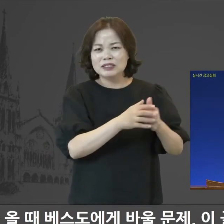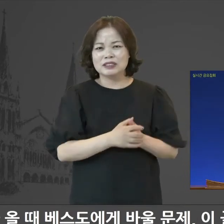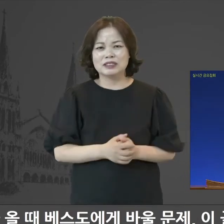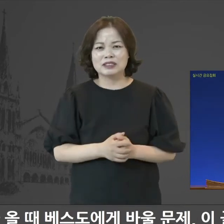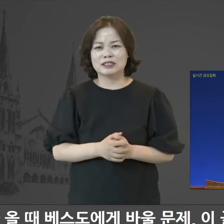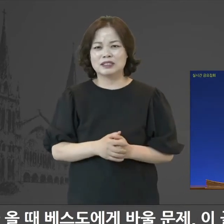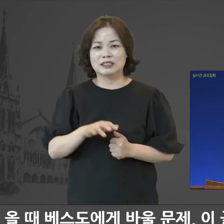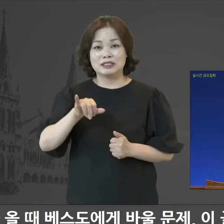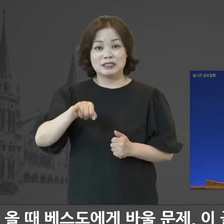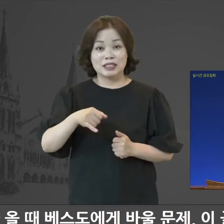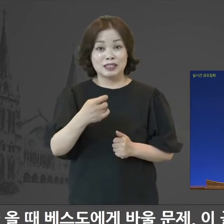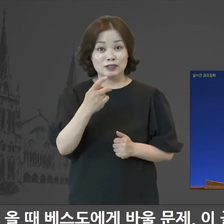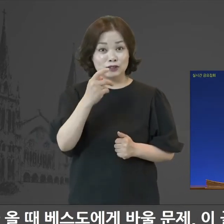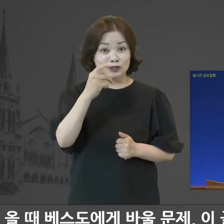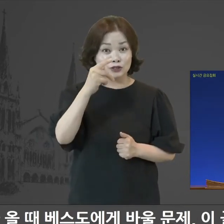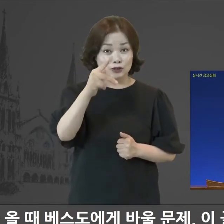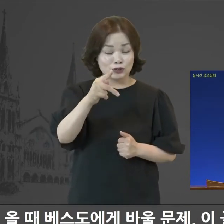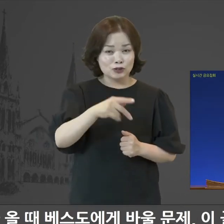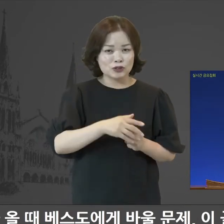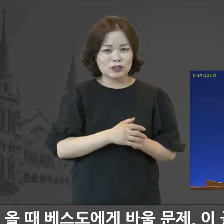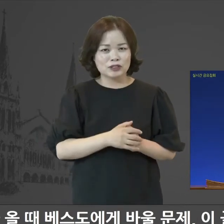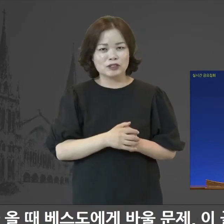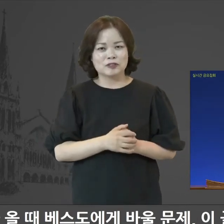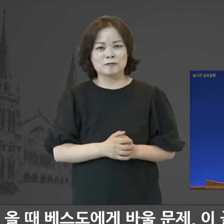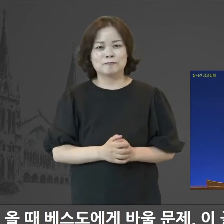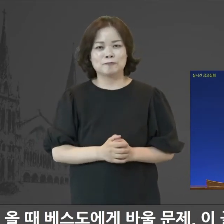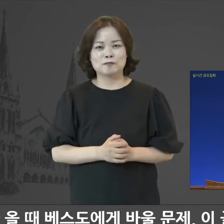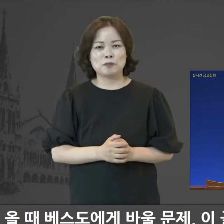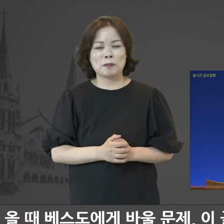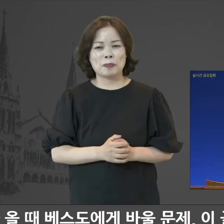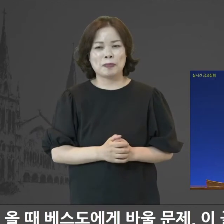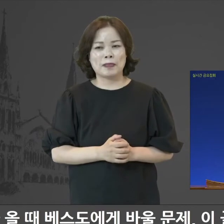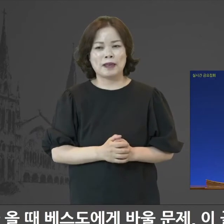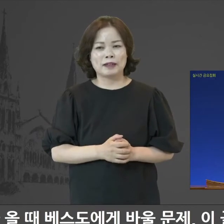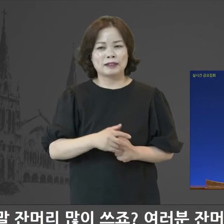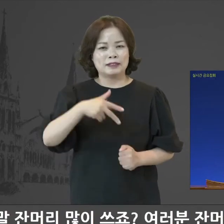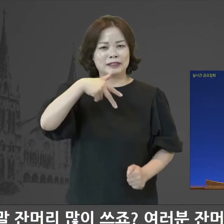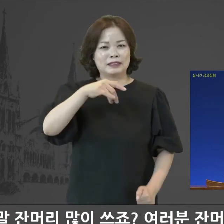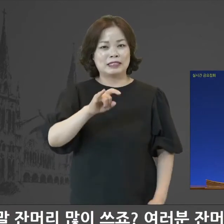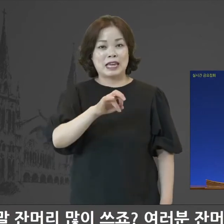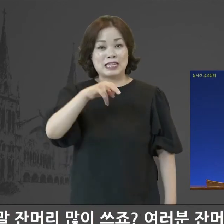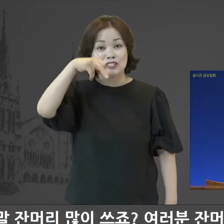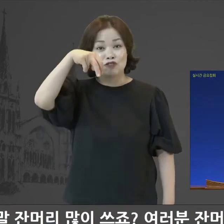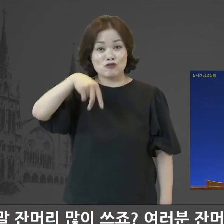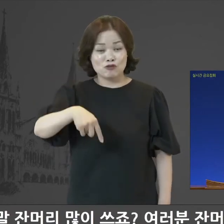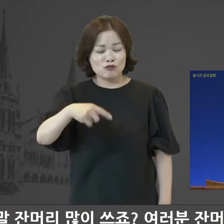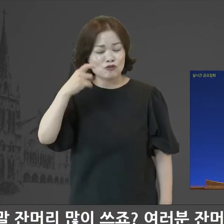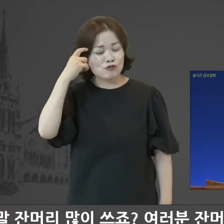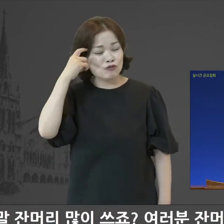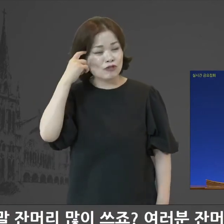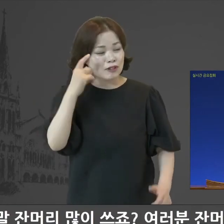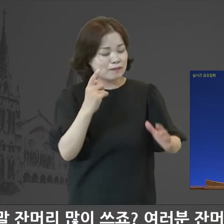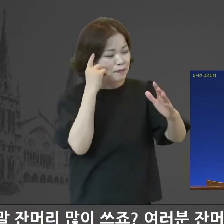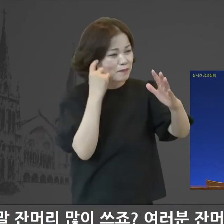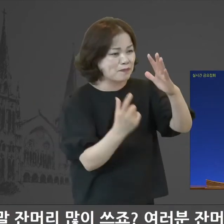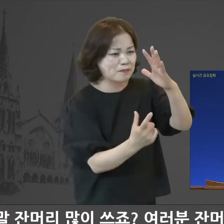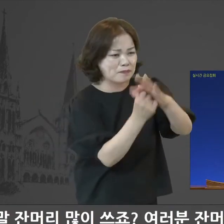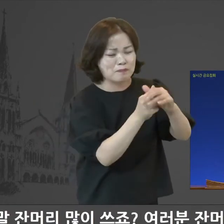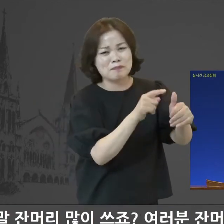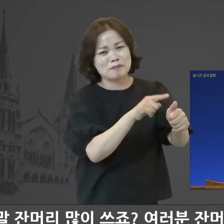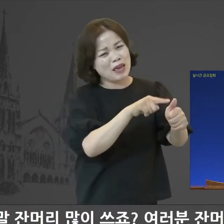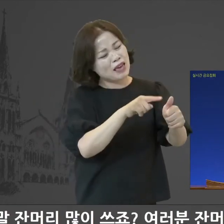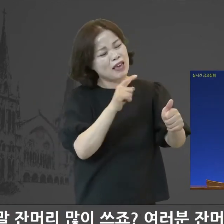그러죠. 잔머리 지수 JQ. JQ 정말 높아질 것 같아요. 이 벨릭스. 자,